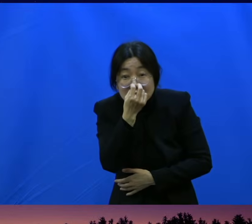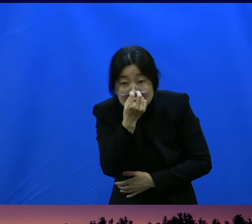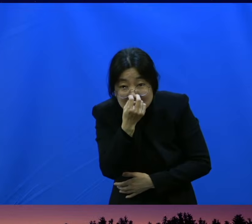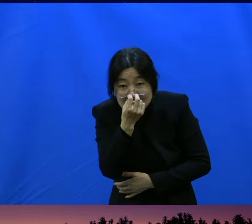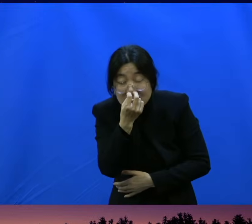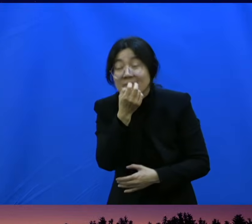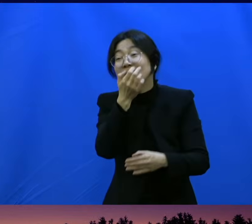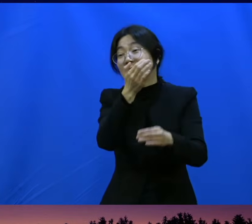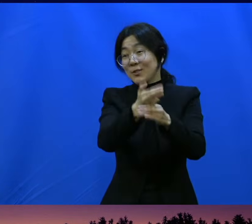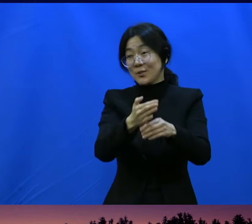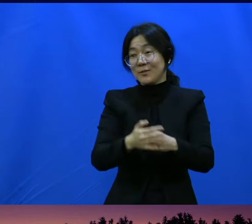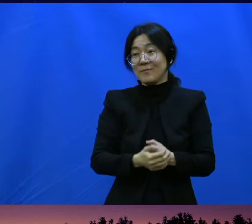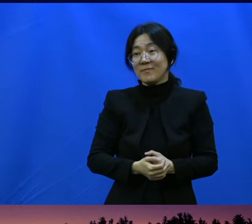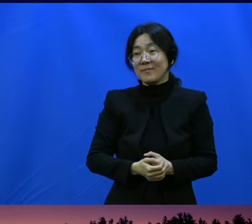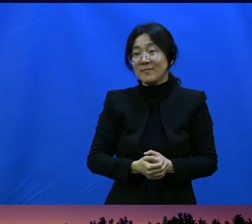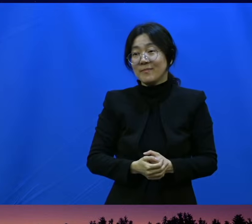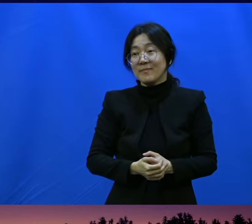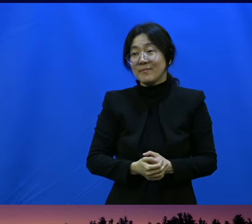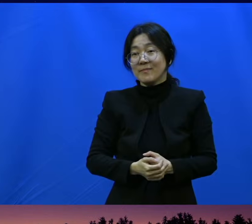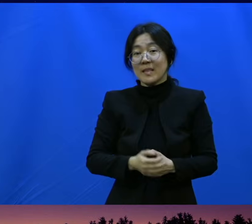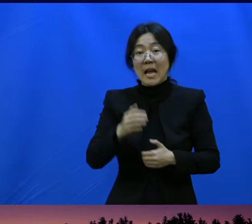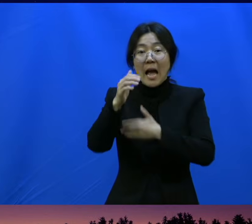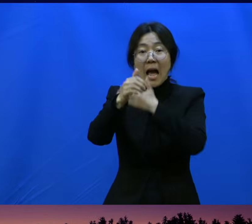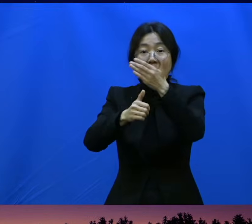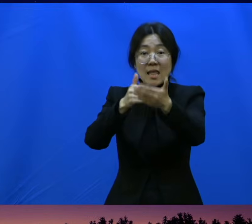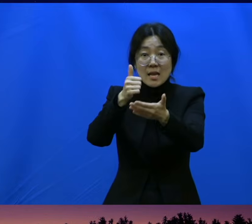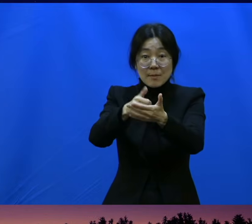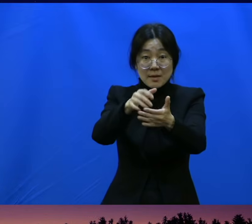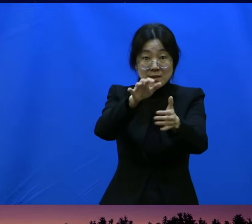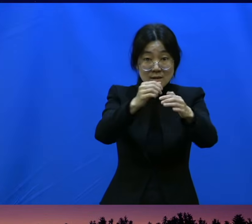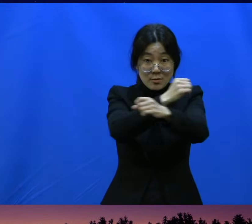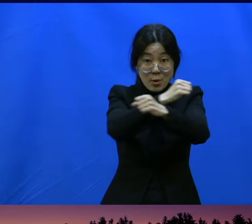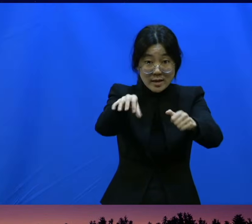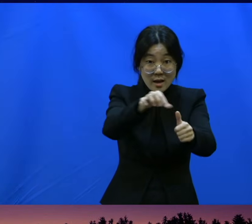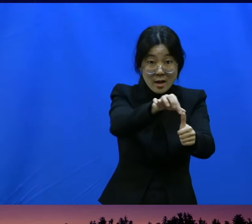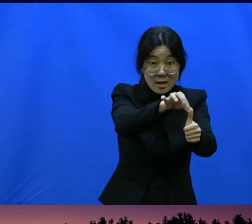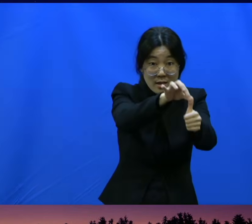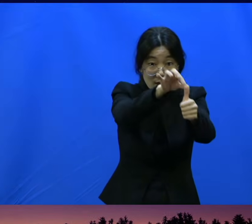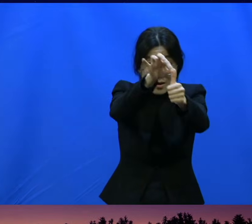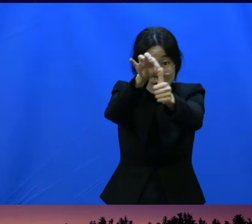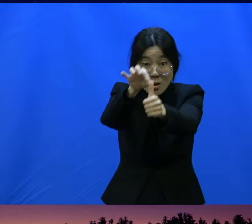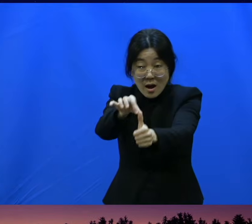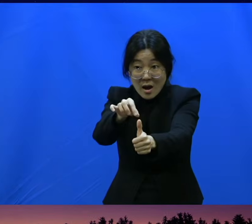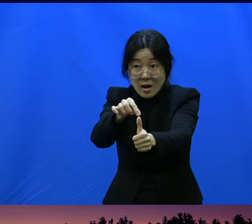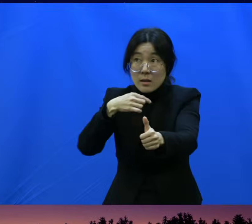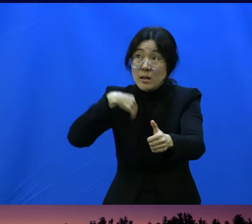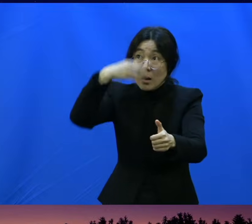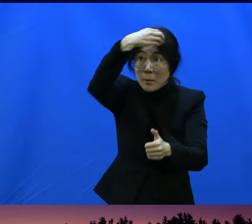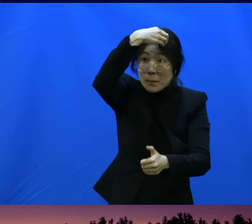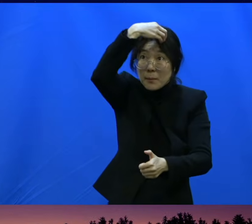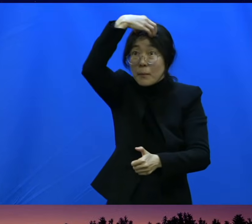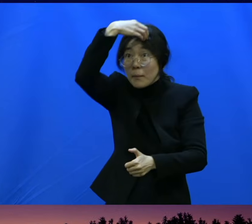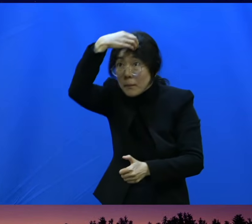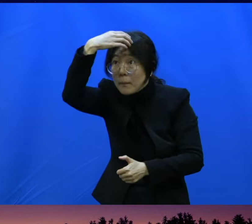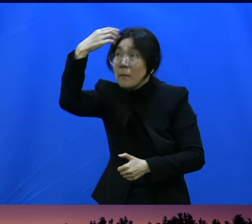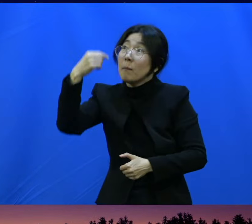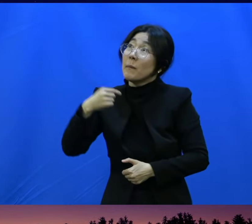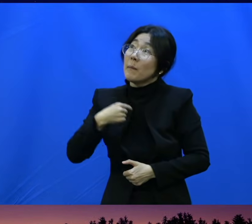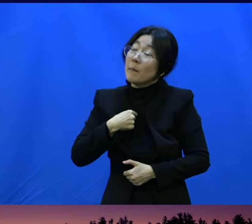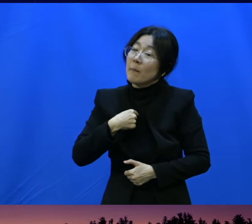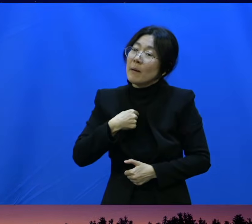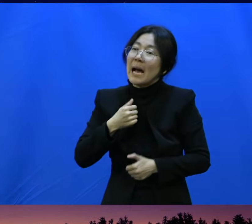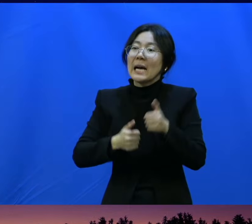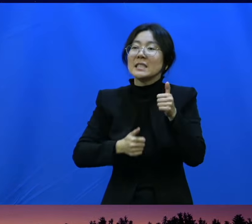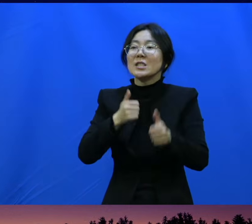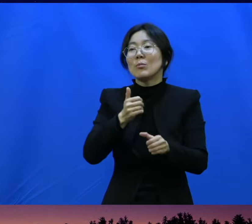상황이라 할지라도 하나님이 몰아가시는 그 일에 믿음의 눈을 뜨고 보면 거기에 하나님의 비밀이 있고